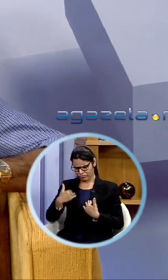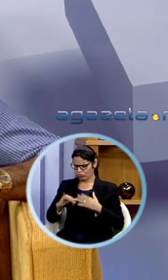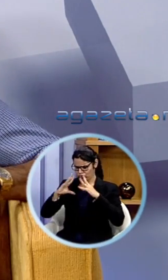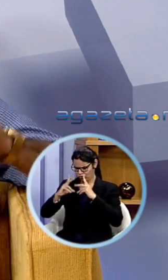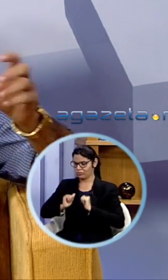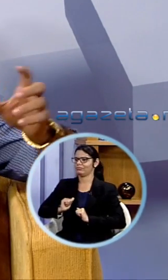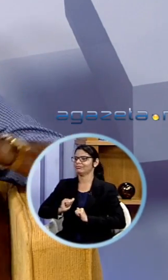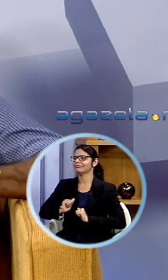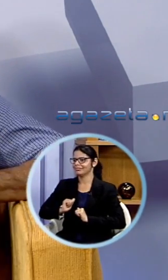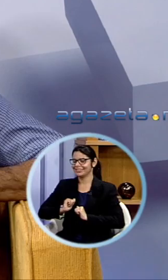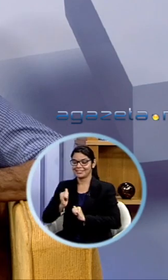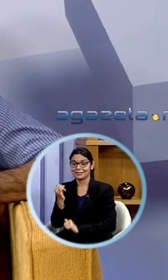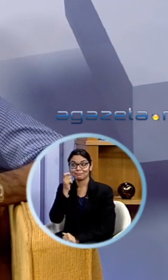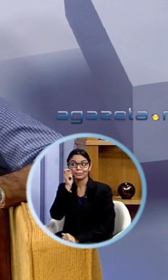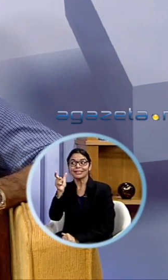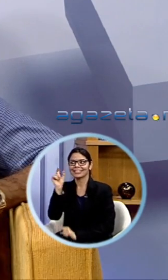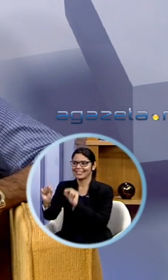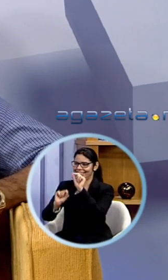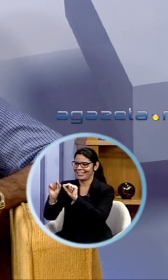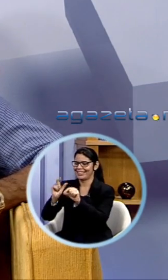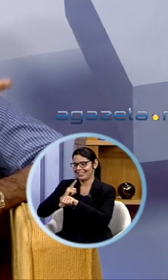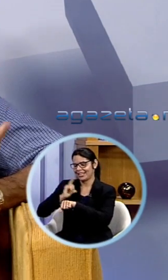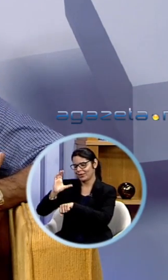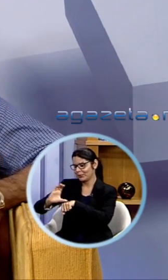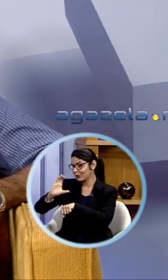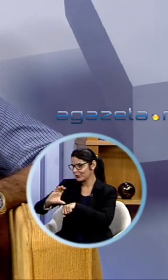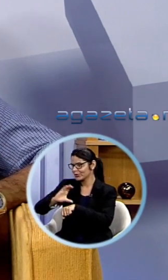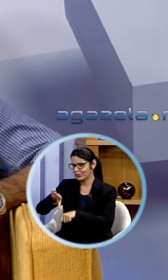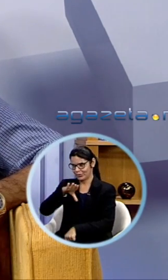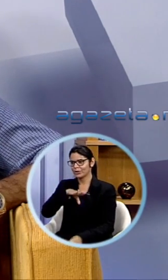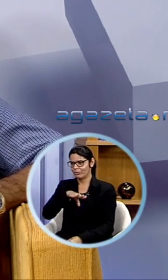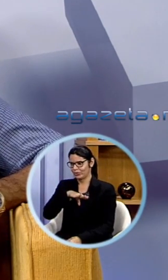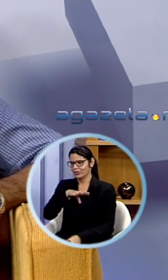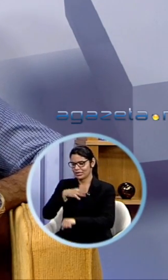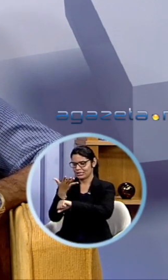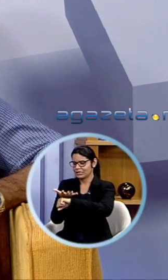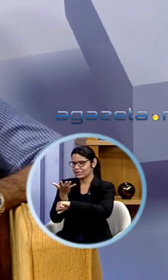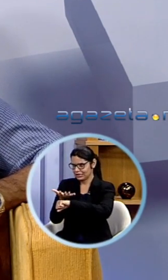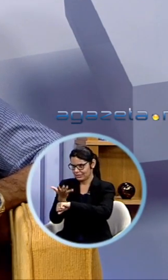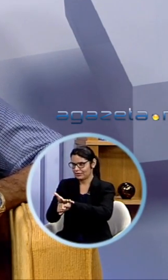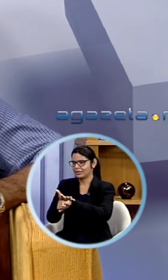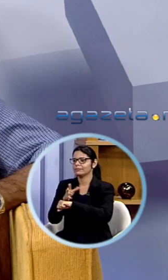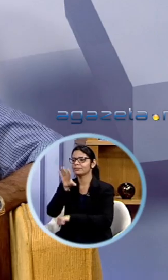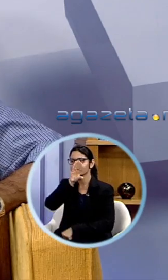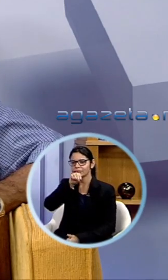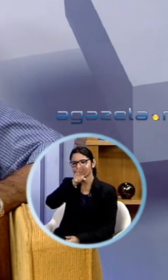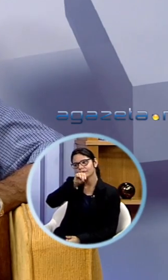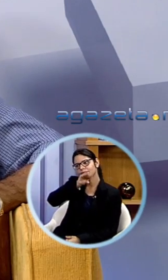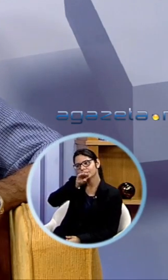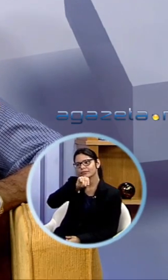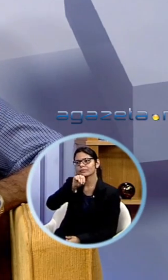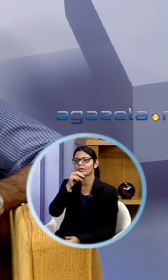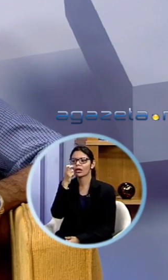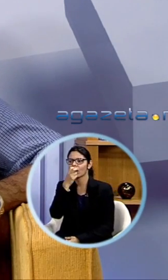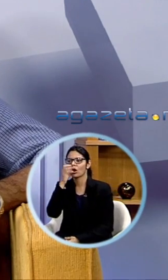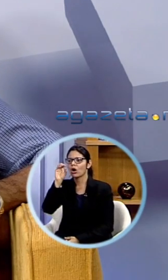todo comunica é interessante você ver que tem no curso de letras português nós temos uma disciplina chamada oralidade e escrita